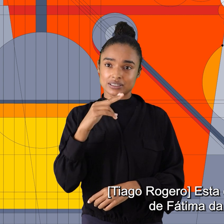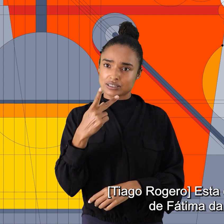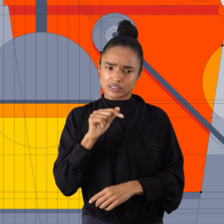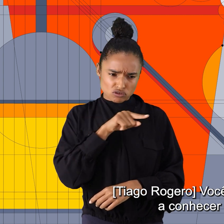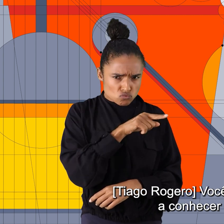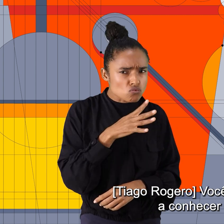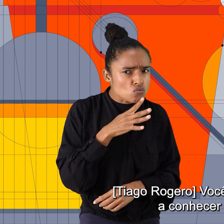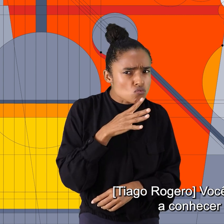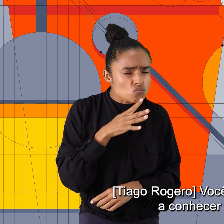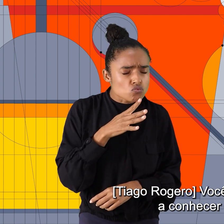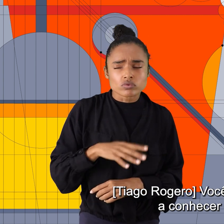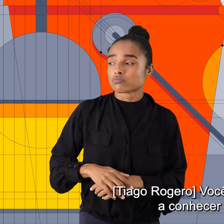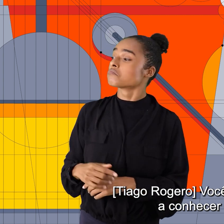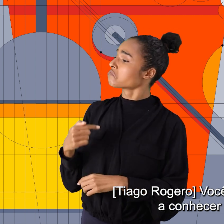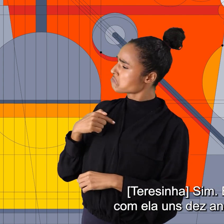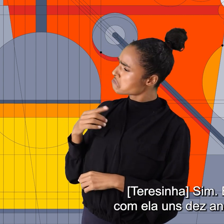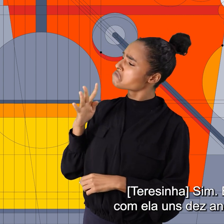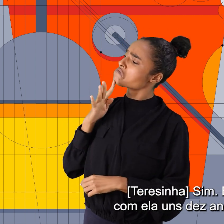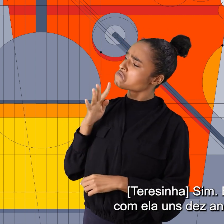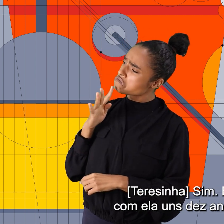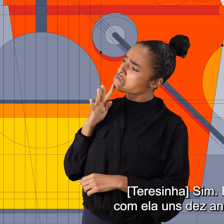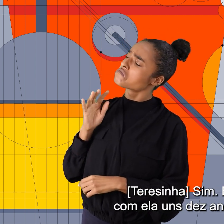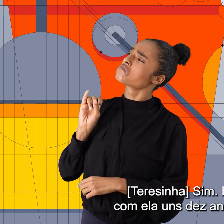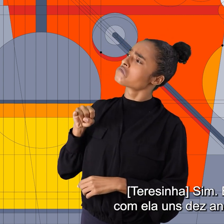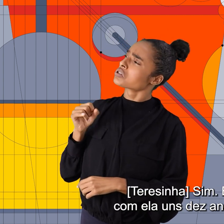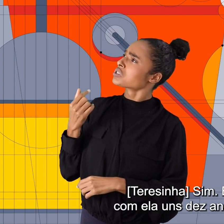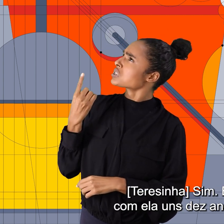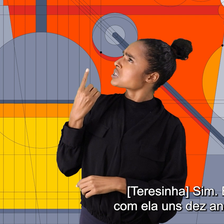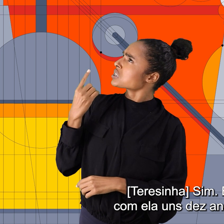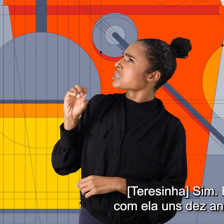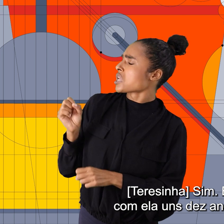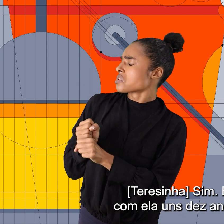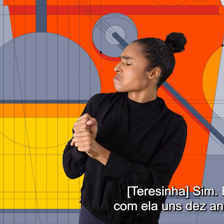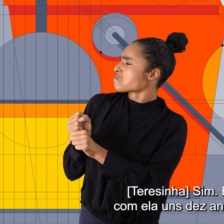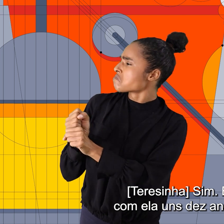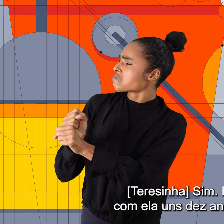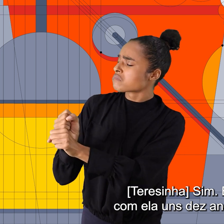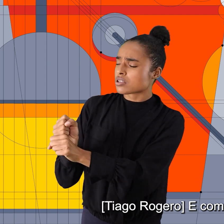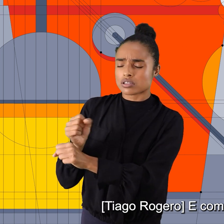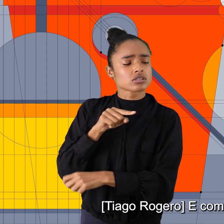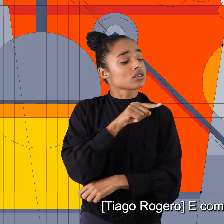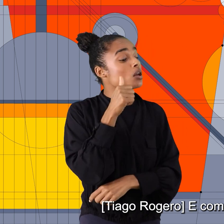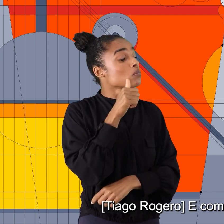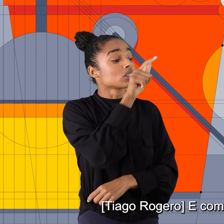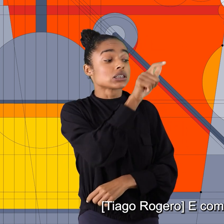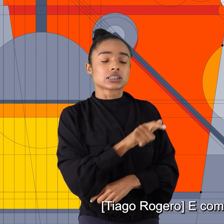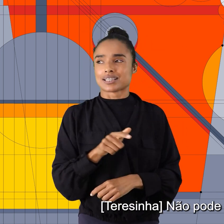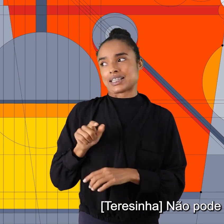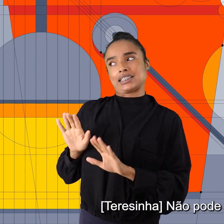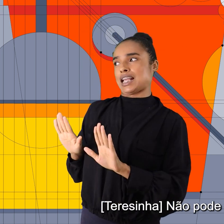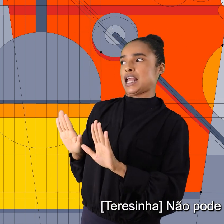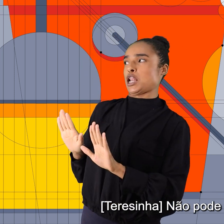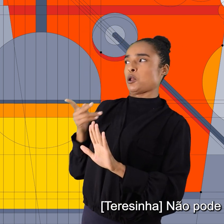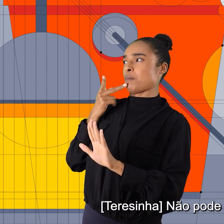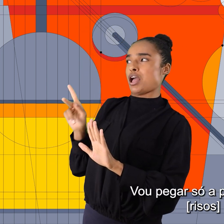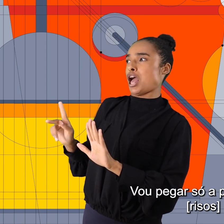Silva. Vocês chegaram a conhecer ela? Sim, eu convivi com ela uns 10 anos, eu acho. E como que ela era? Não pode